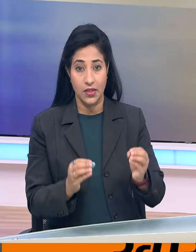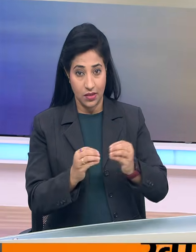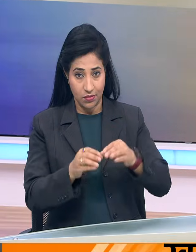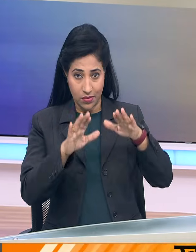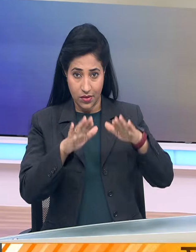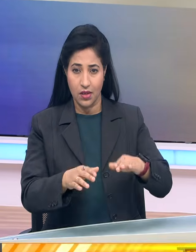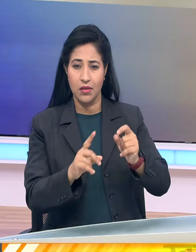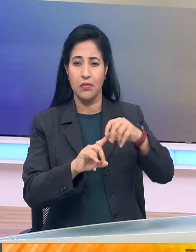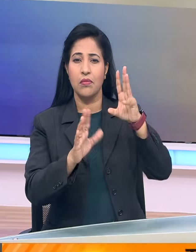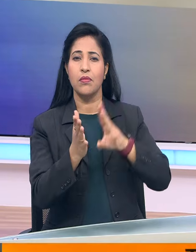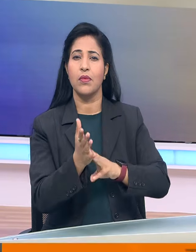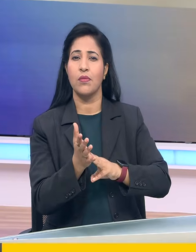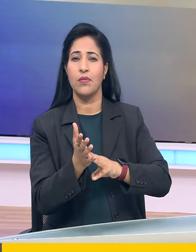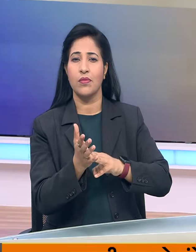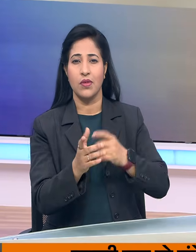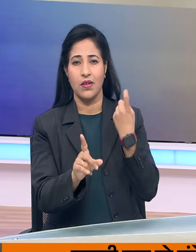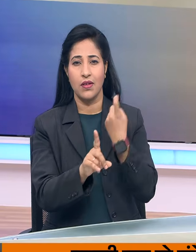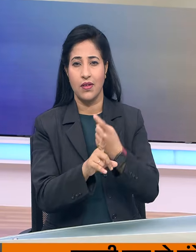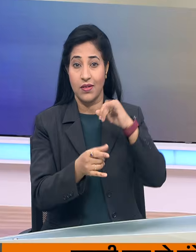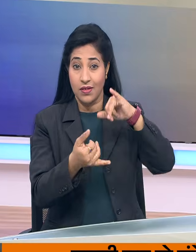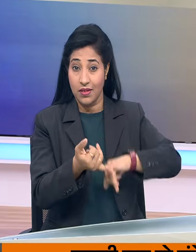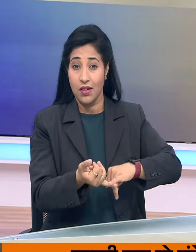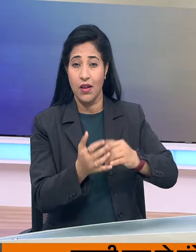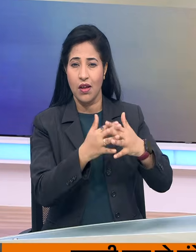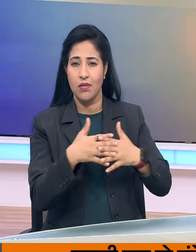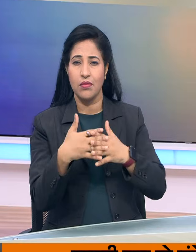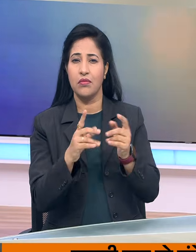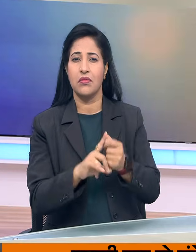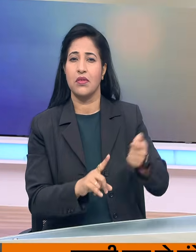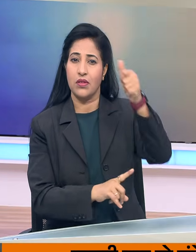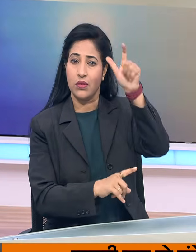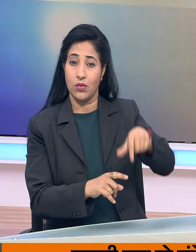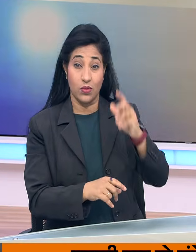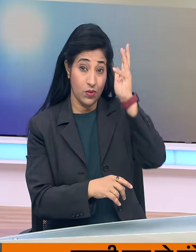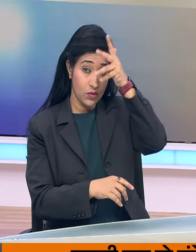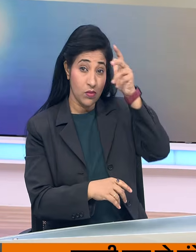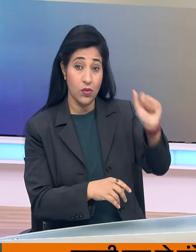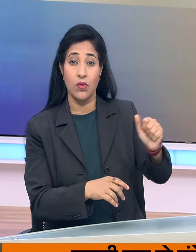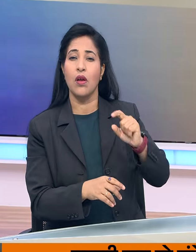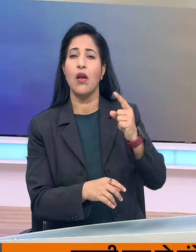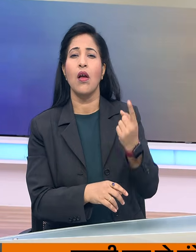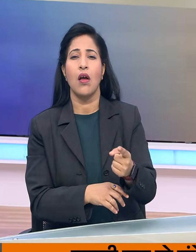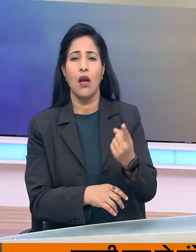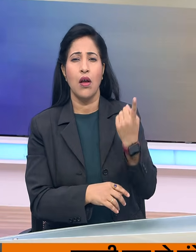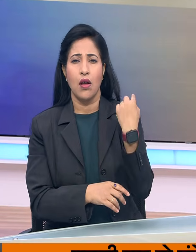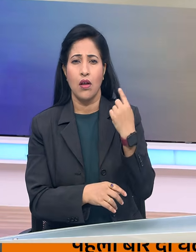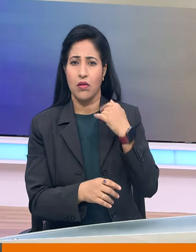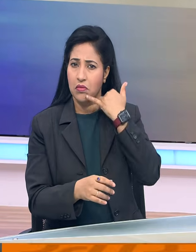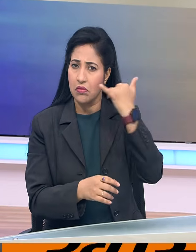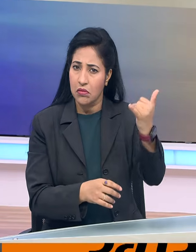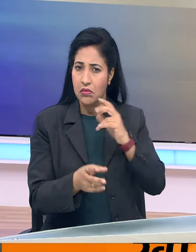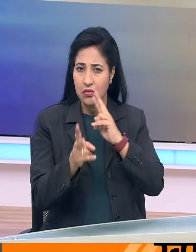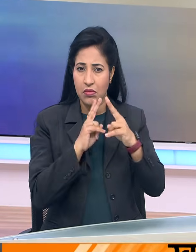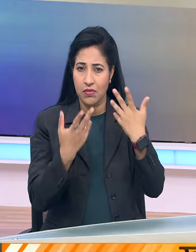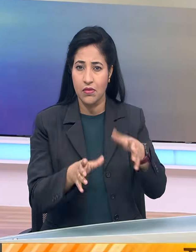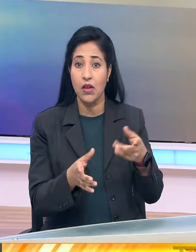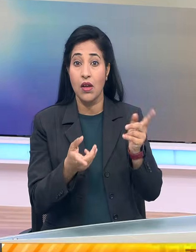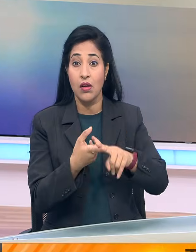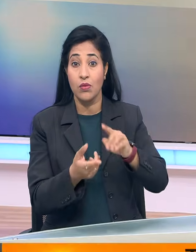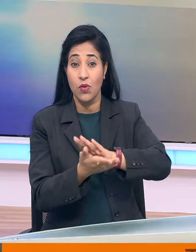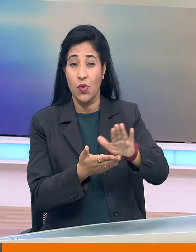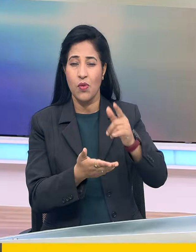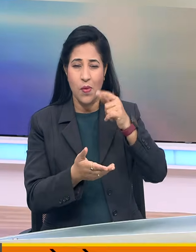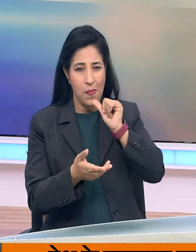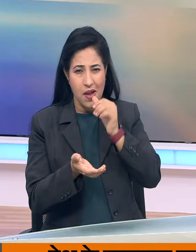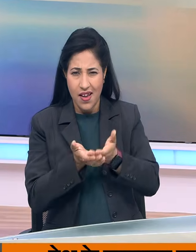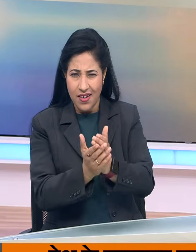ब्रिटेन के प्रधानमंत्री कीर स्टारमर और अमेरिका के राष्ट्रपति डोनाल्ड ट्रंप ने कल फोन पर बातचीत की। इस दौरान उन्होंने हॉर्मुज स्ट्रेट